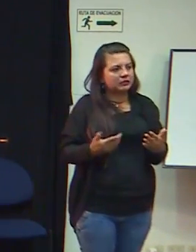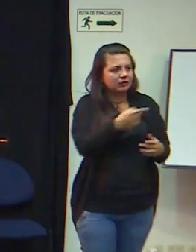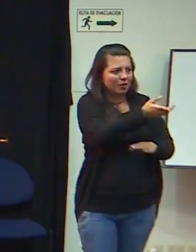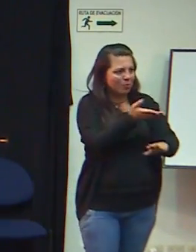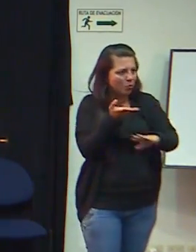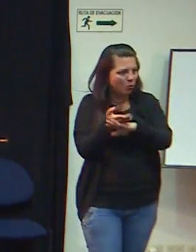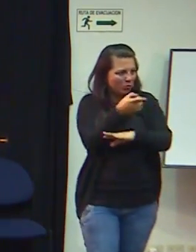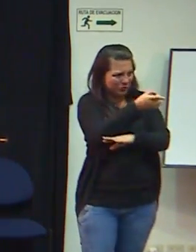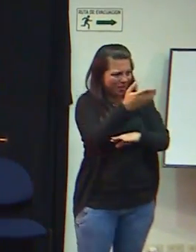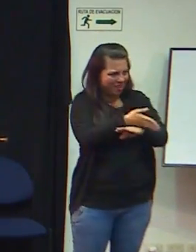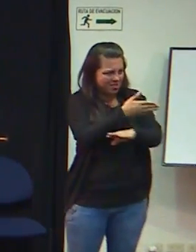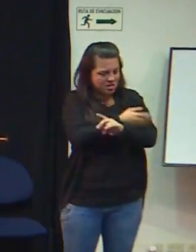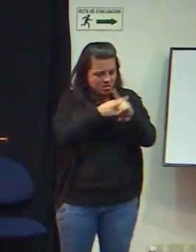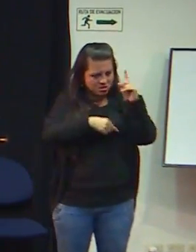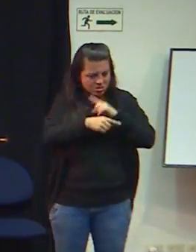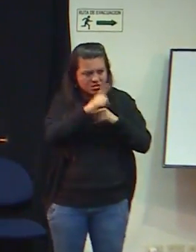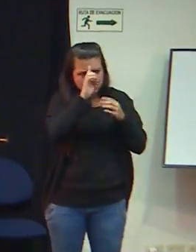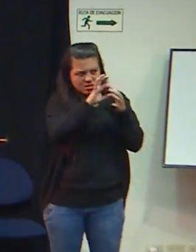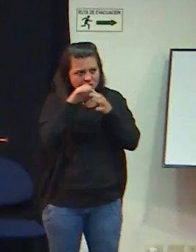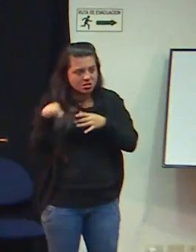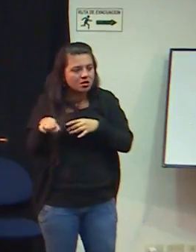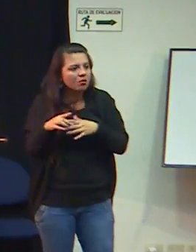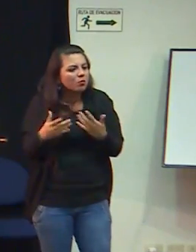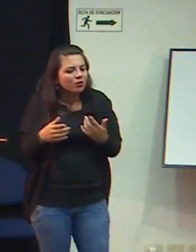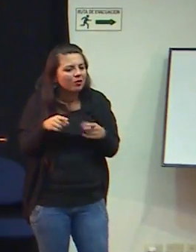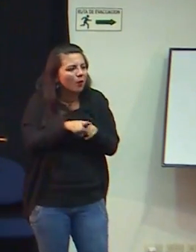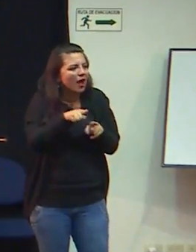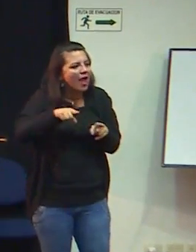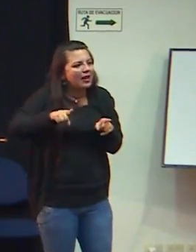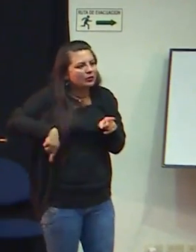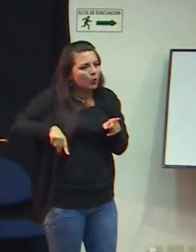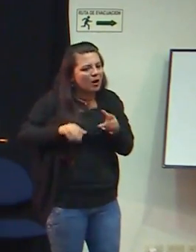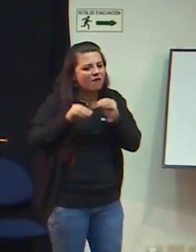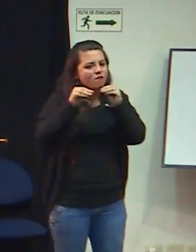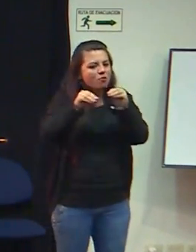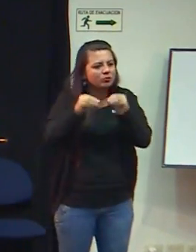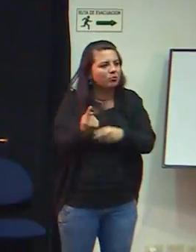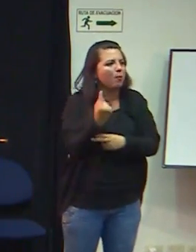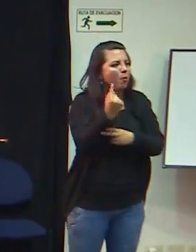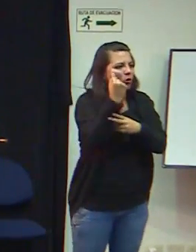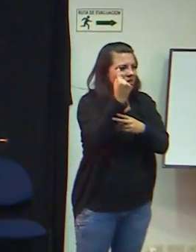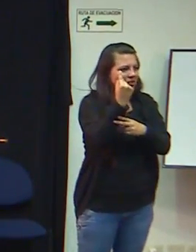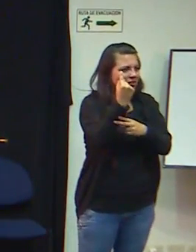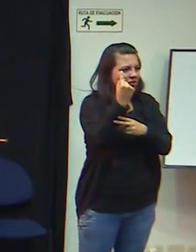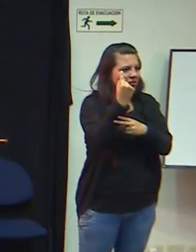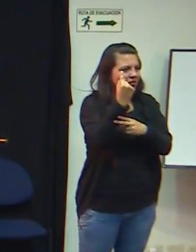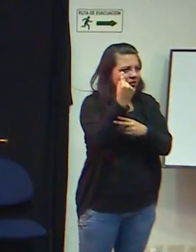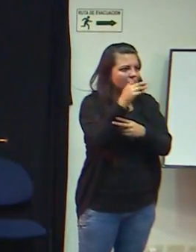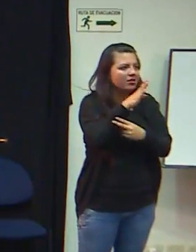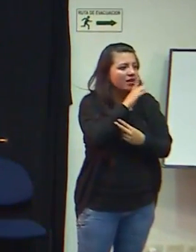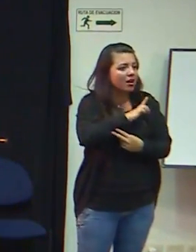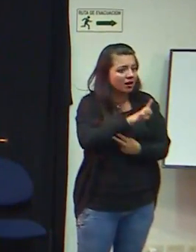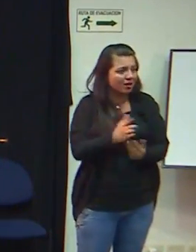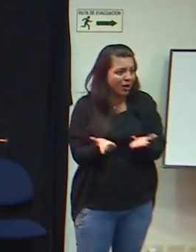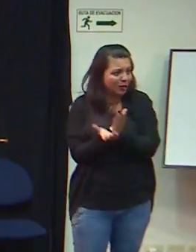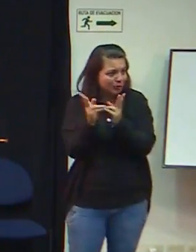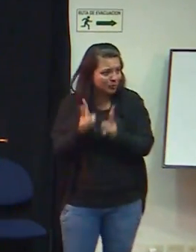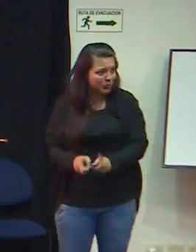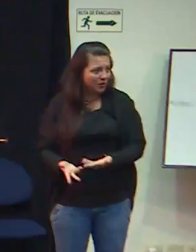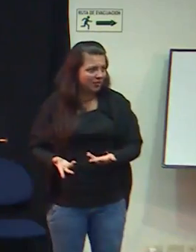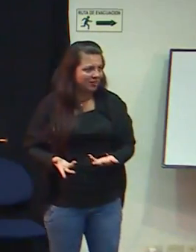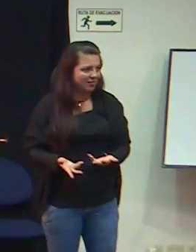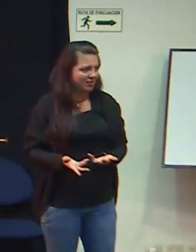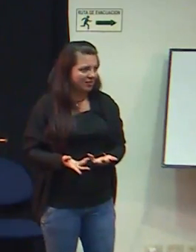era esta, que no hacemos una escuela de formación política liderada por los estudiantes,